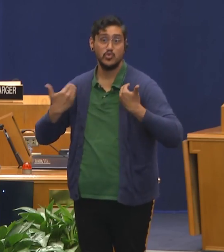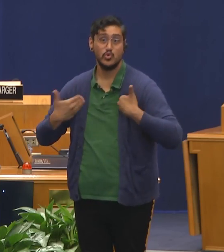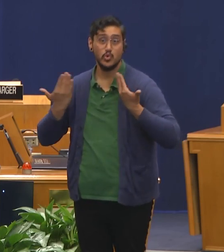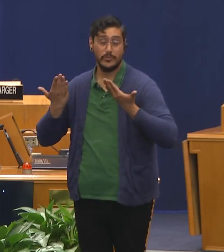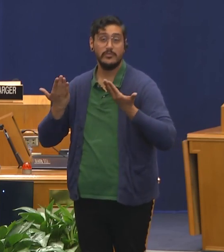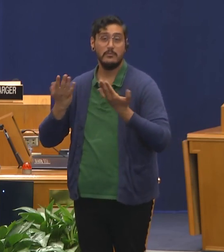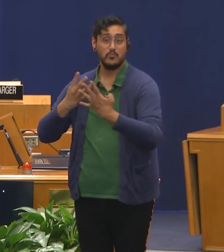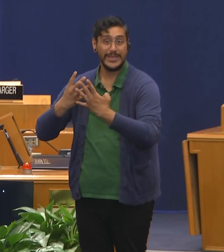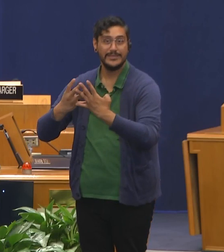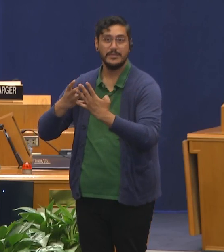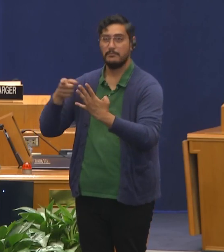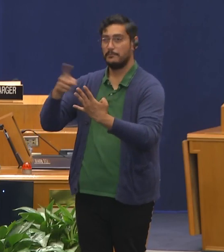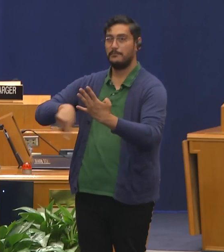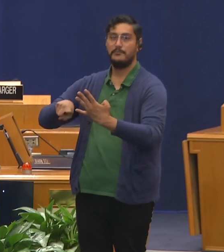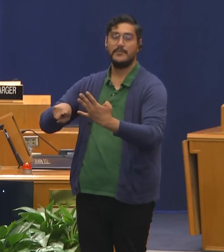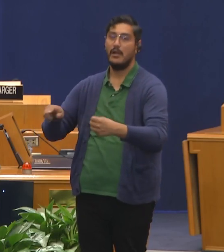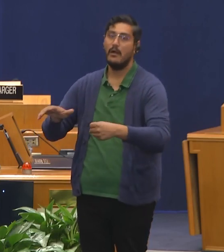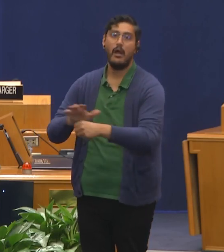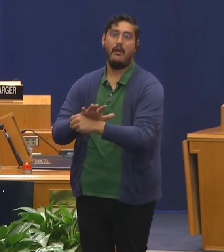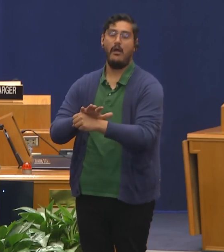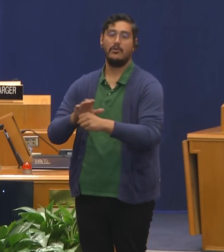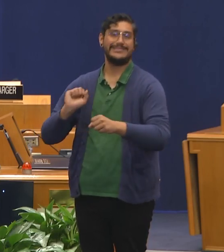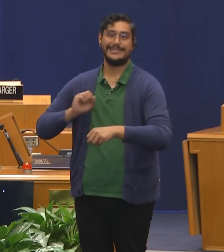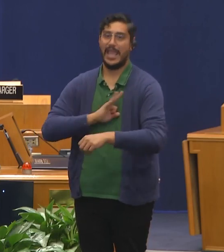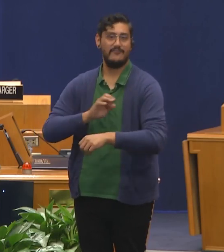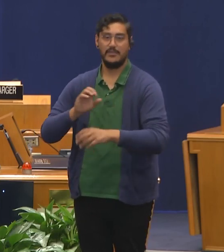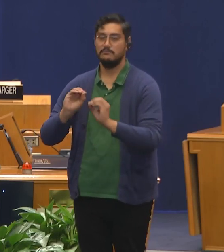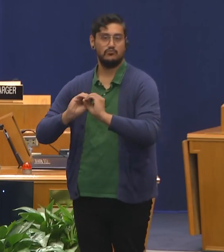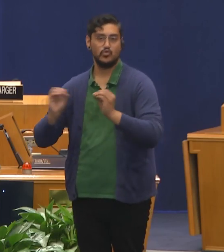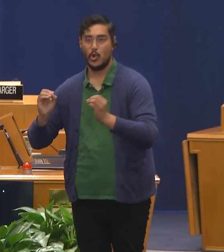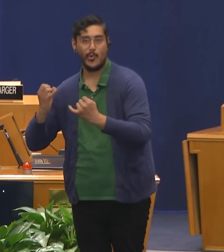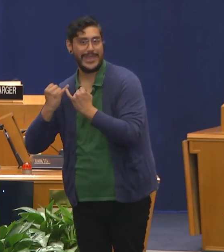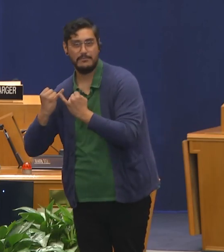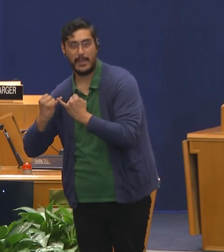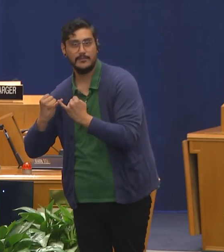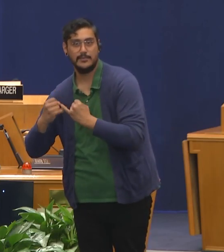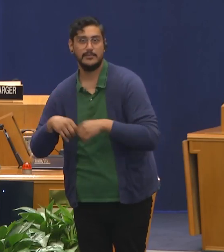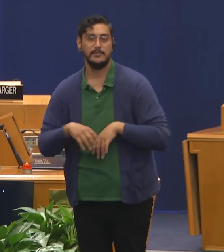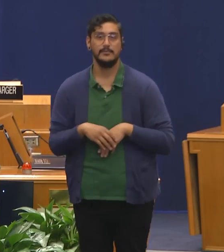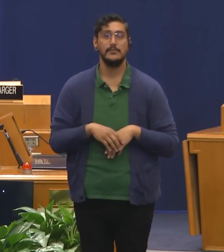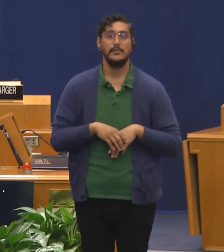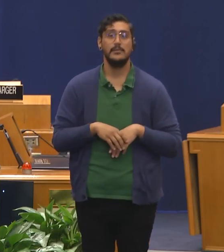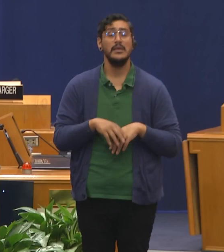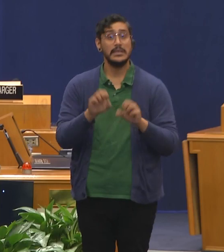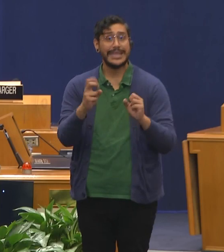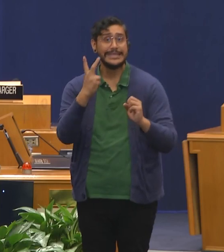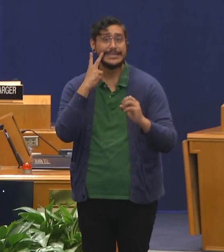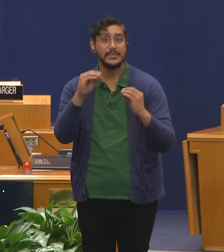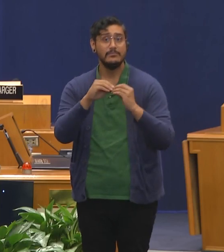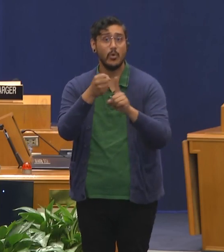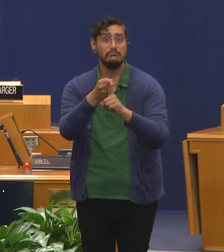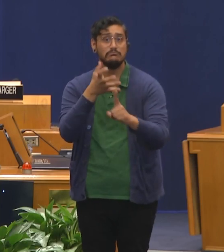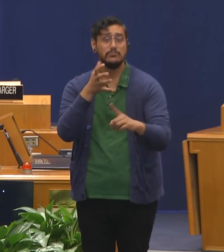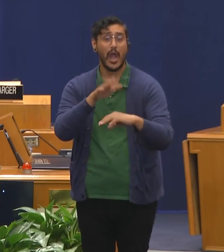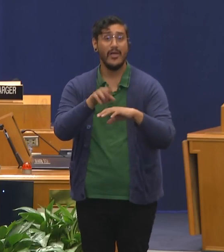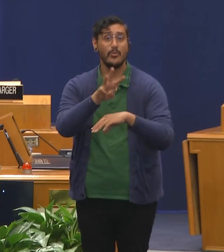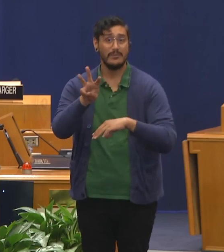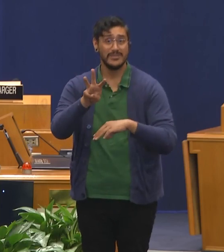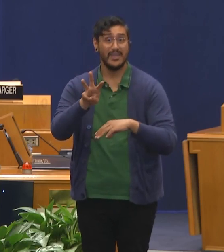personal. Publicamos una lista de instalaciones con casos confirmados en nuestro sitio web una vez que